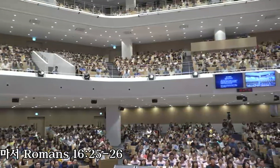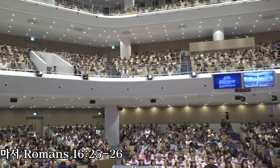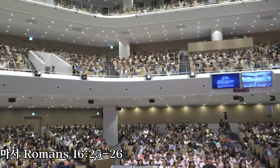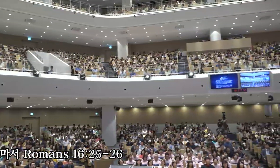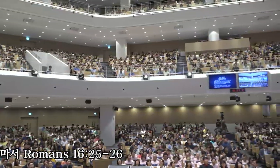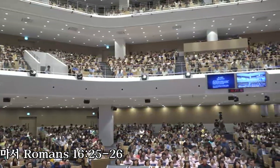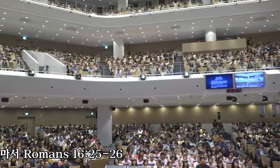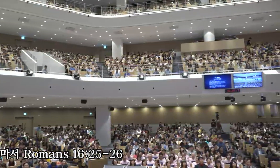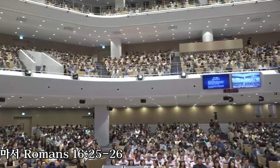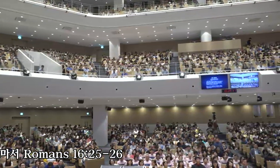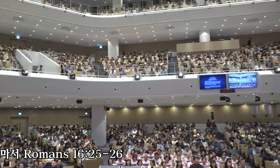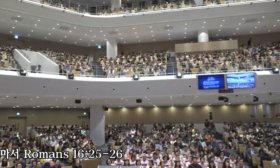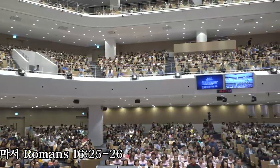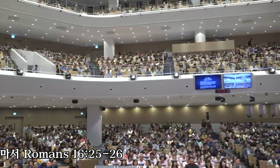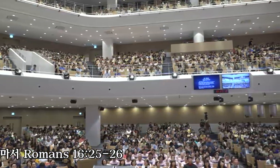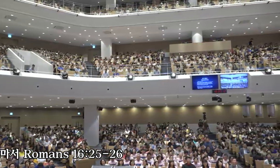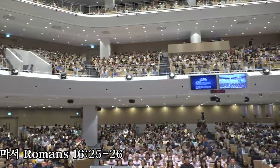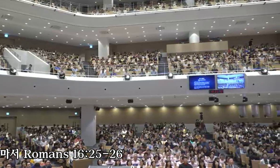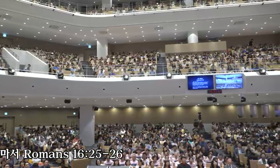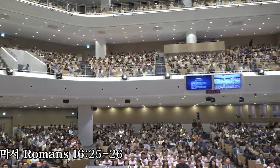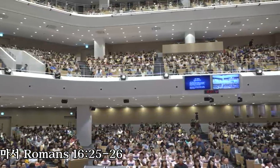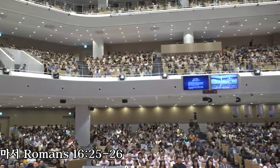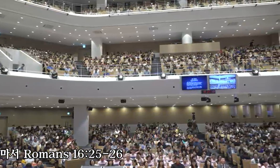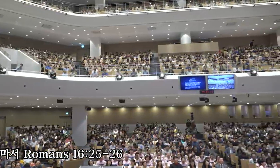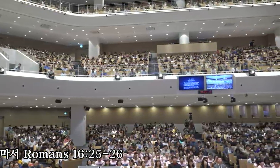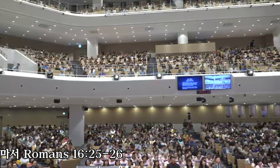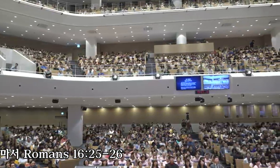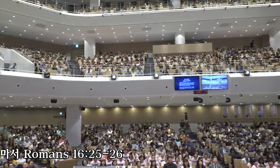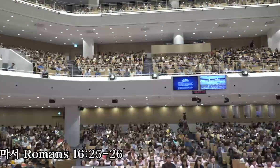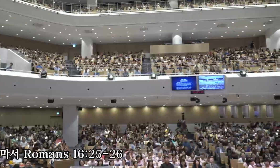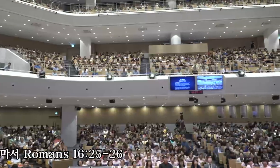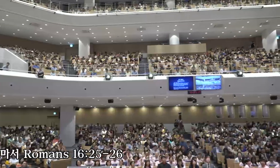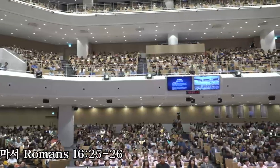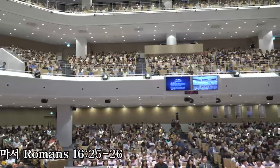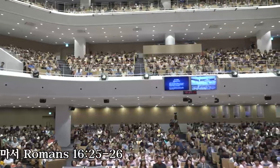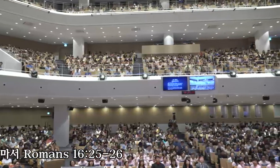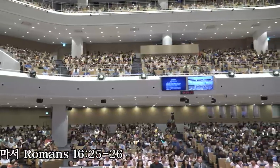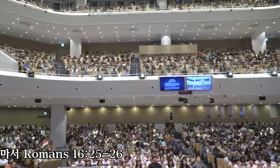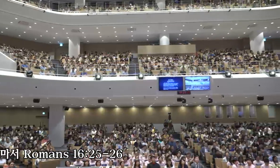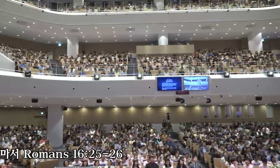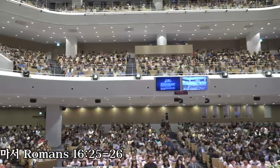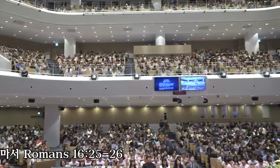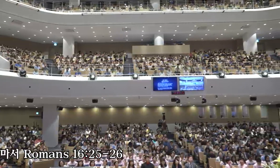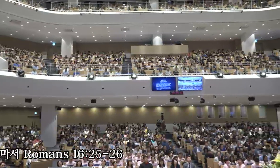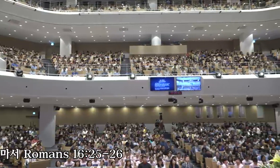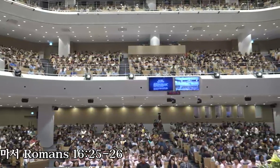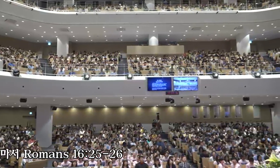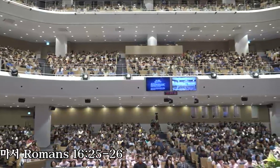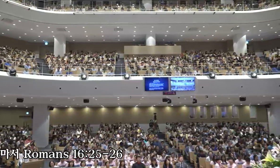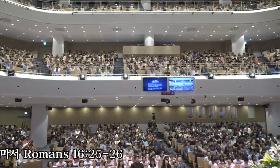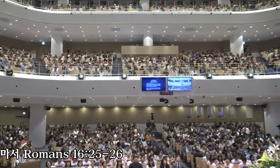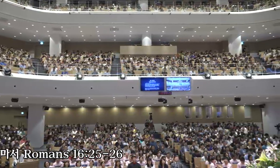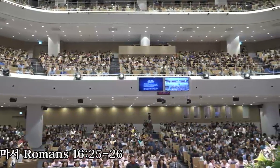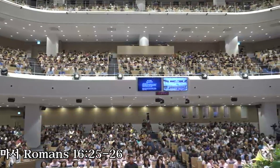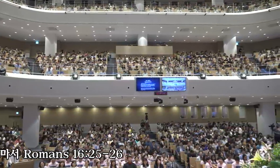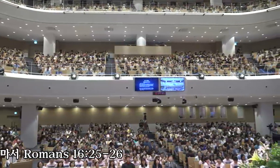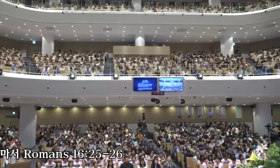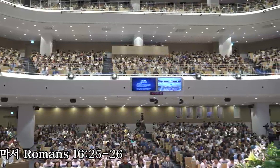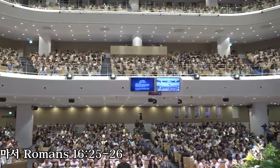이제는 나타나신 바 되었으며 영원하신 하나님의 명을 따라 선지자의 글로 말미암아